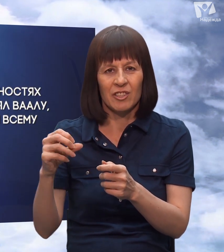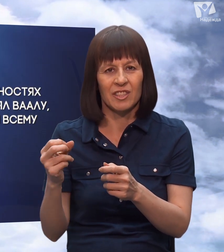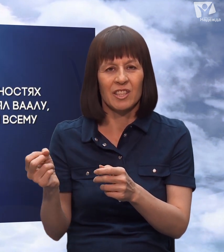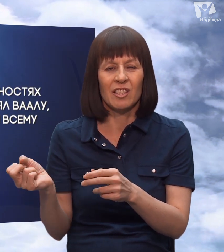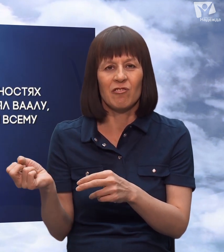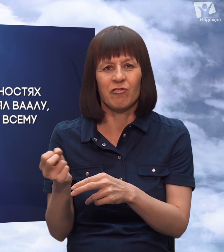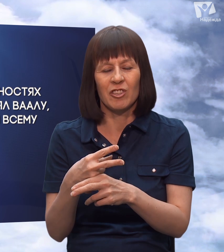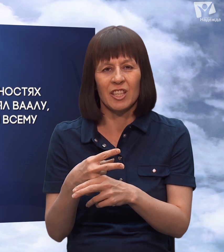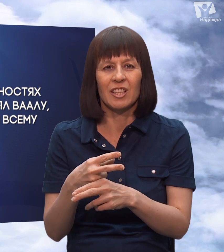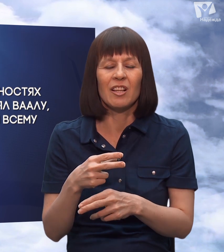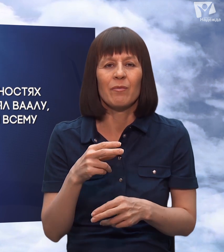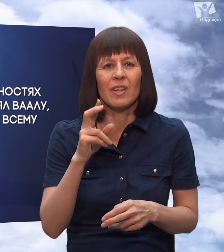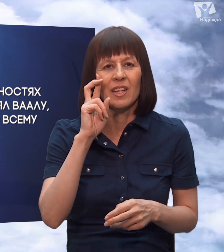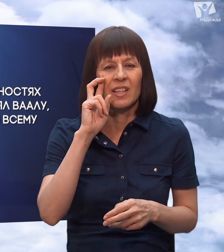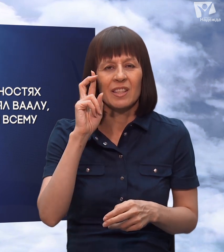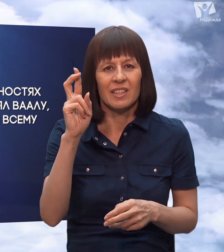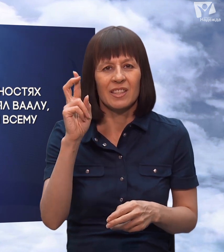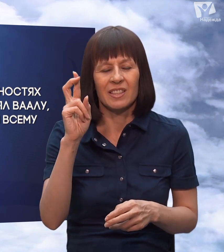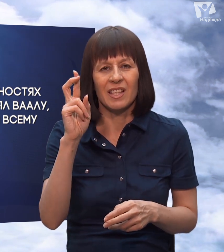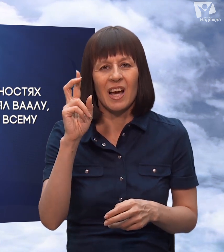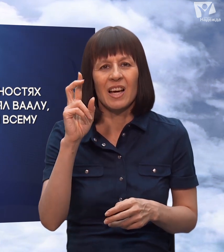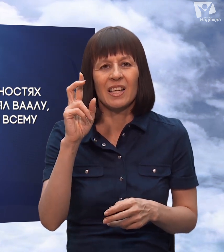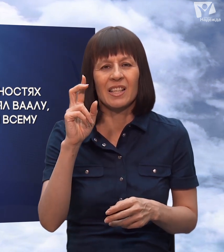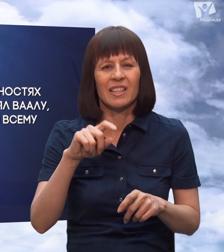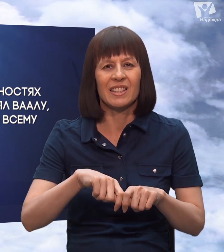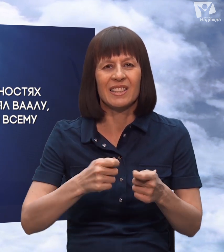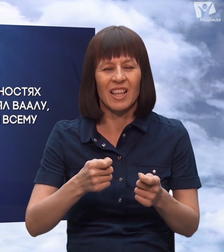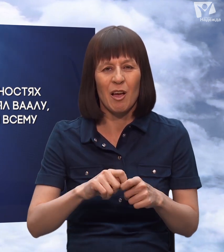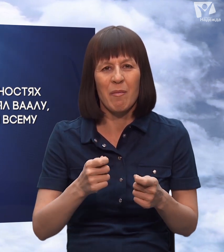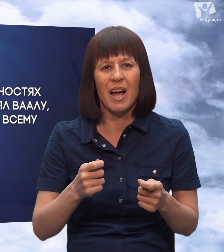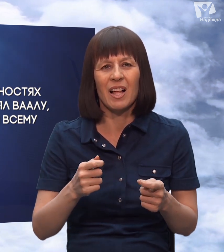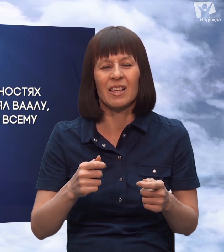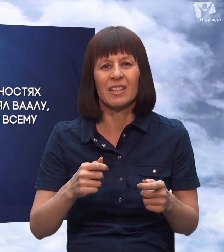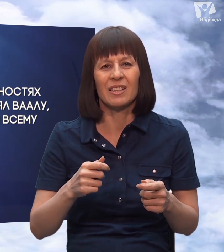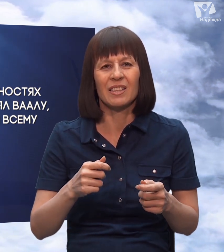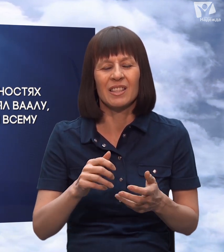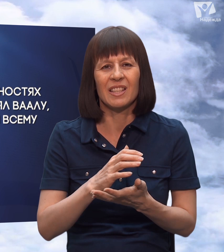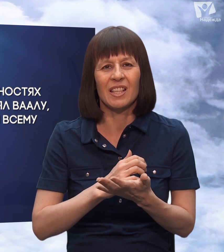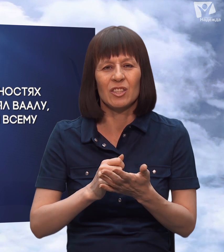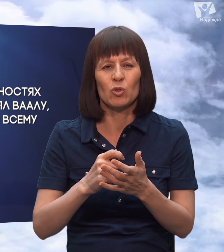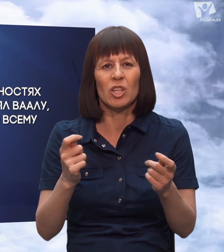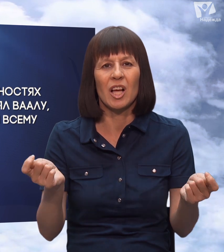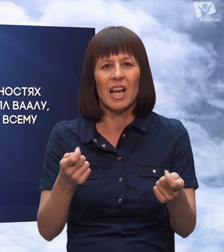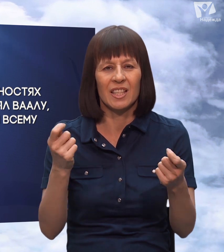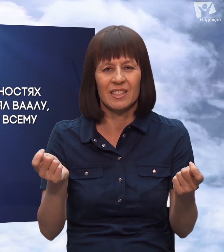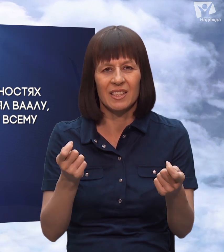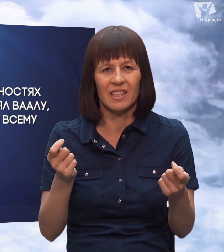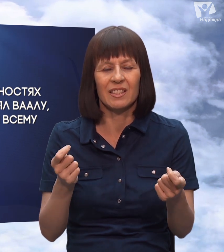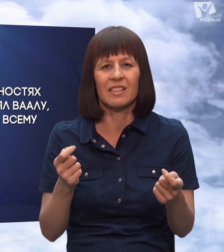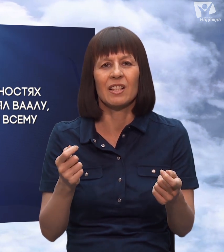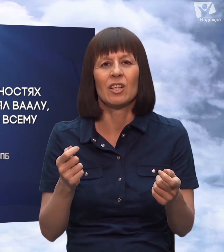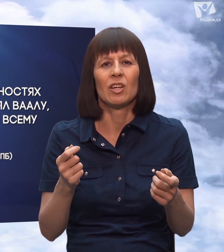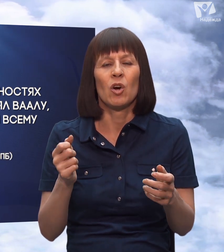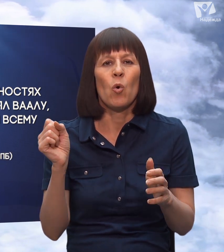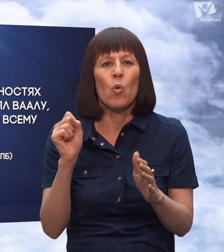окрестностях иерусалима сломал колеснице убил к дому уничтожил этих коней да то есть которая символизировали поклонения